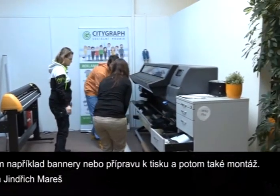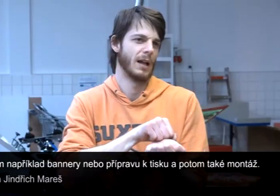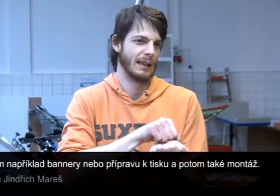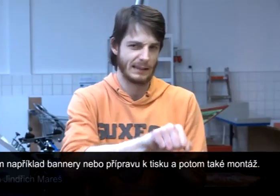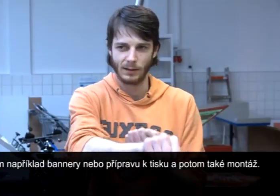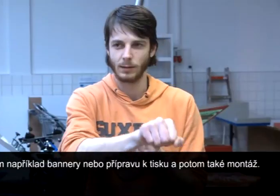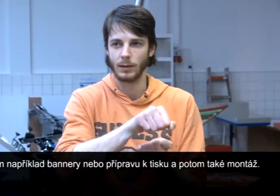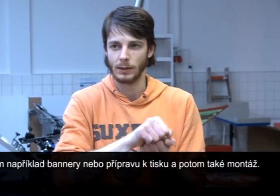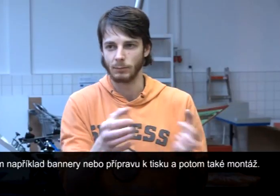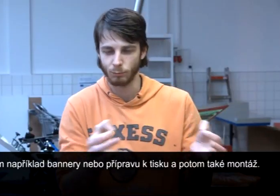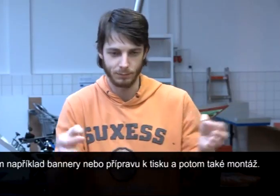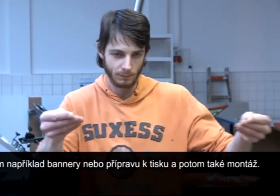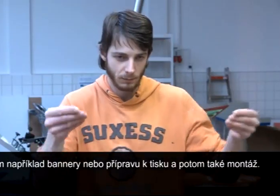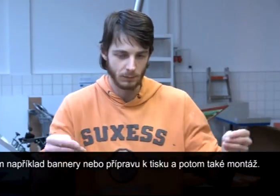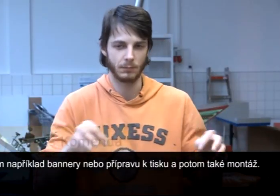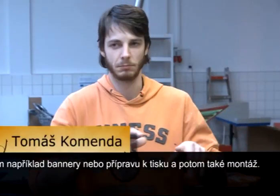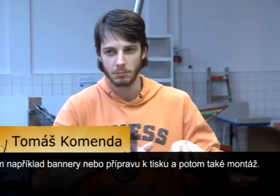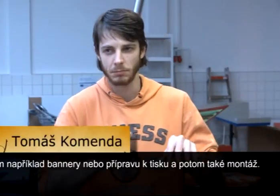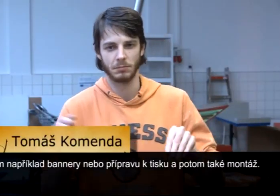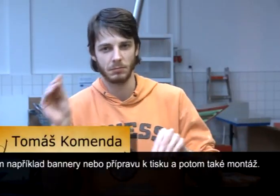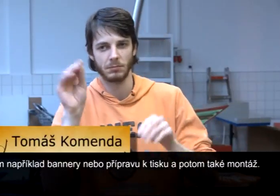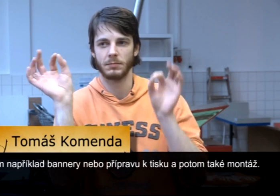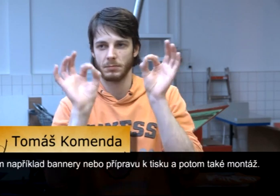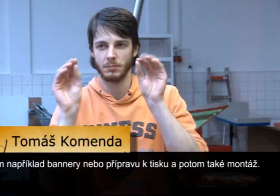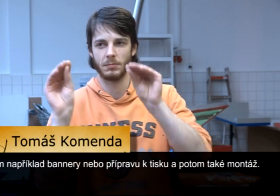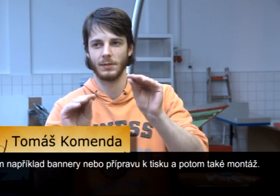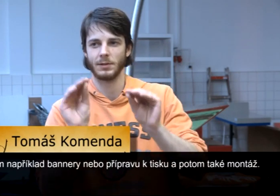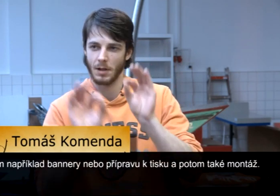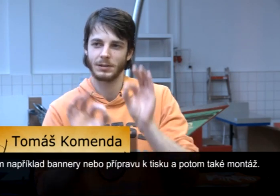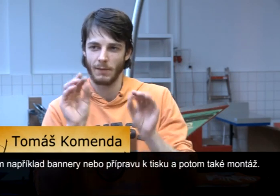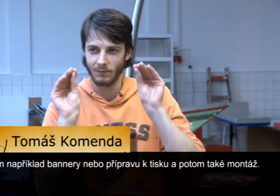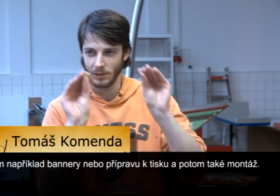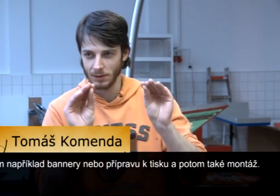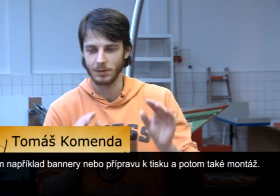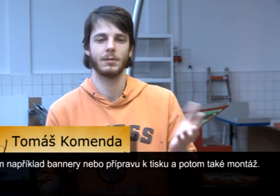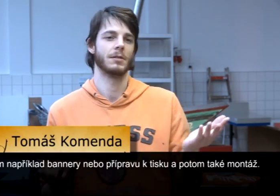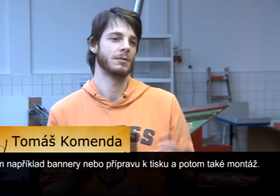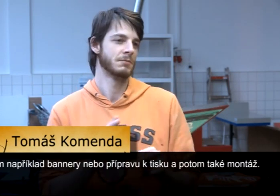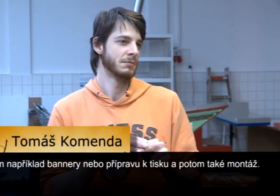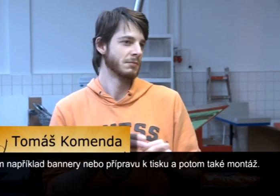Nebo tiskneme vlastně přípravu k tomu tisku, dělám potom i tu montáž vlastně.